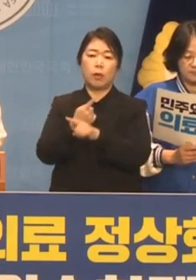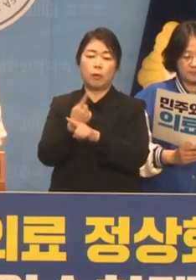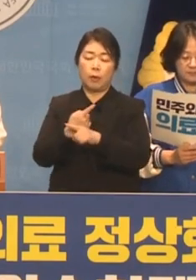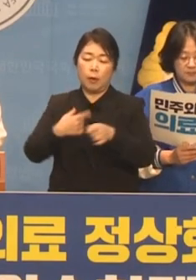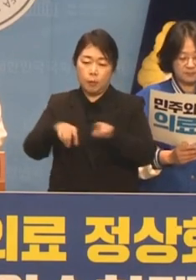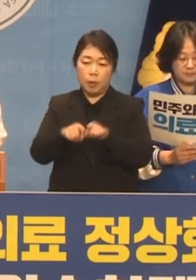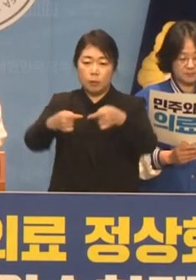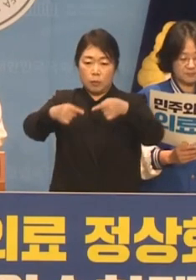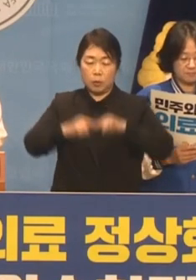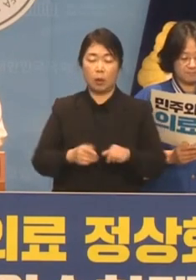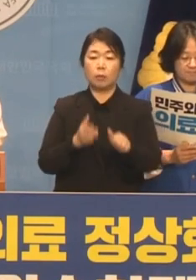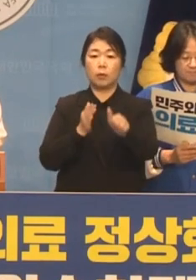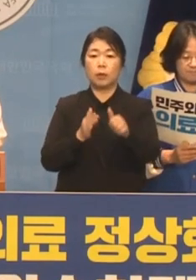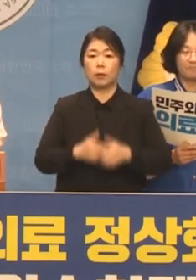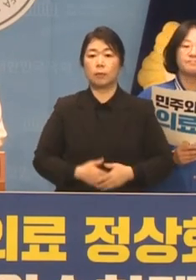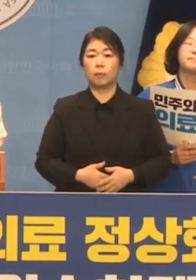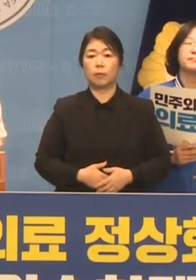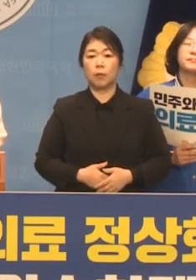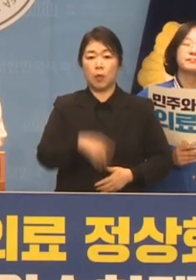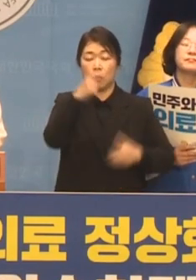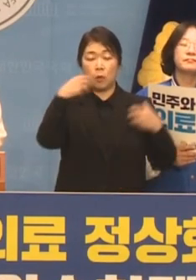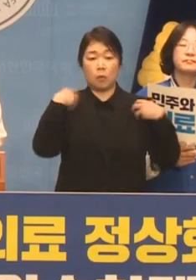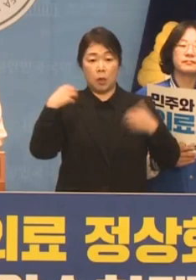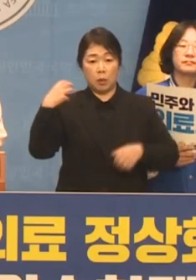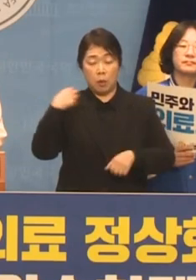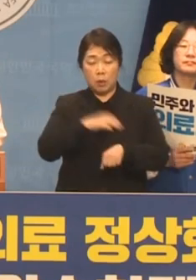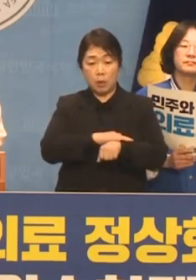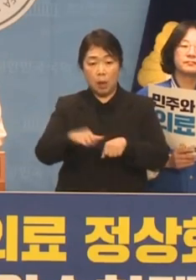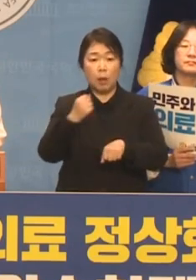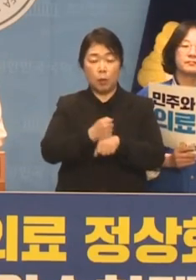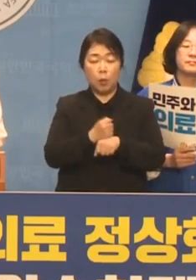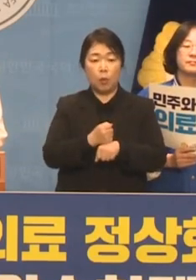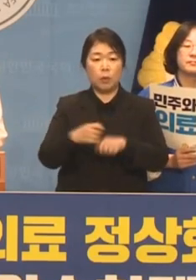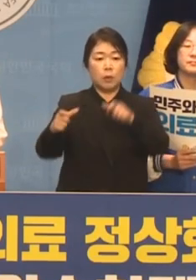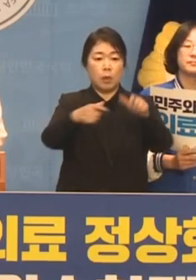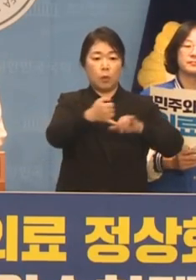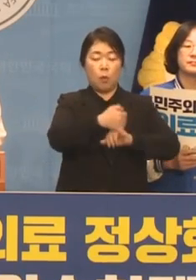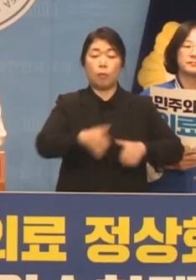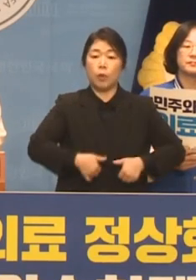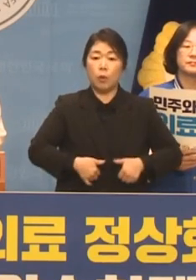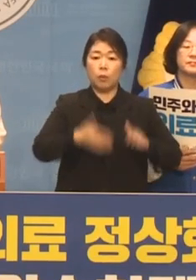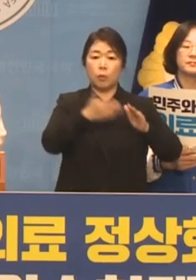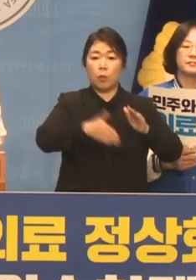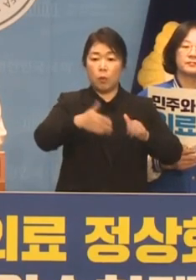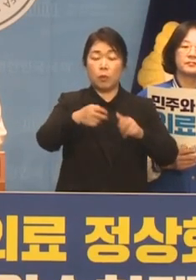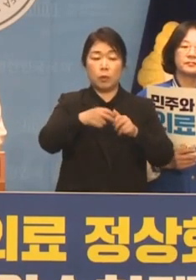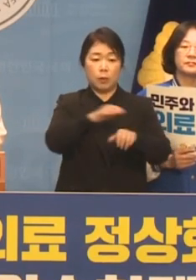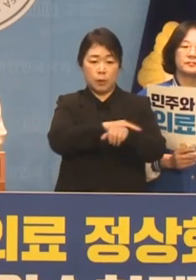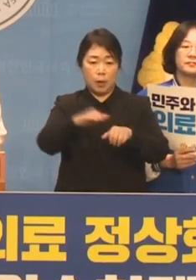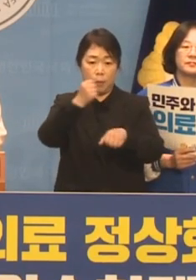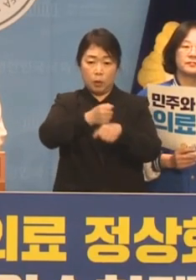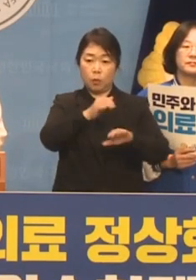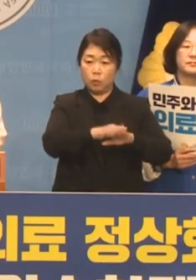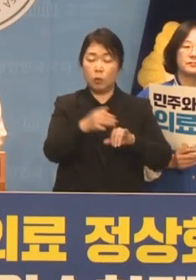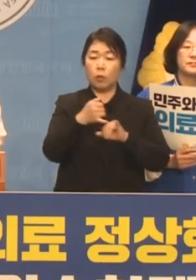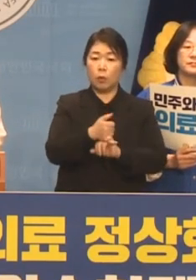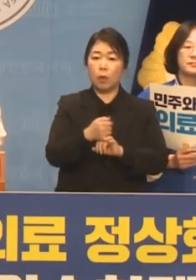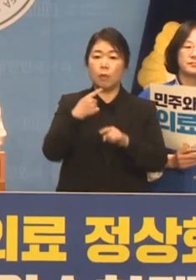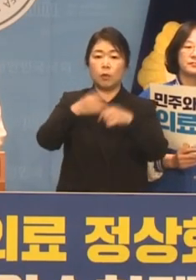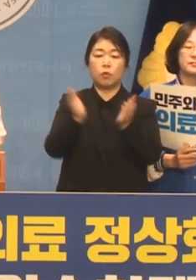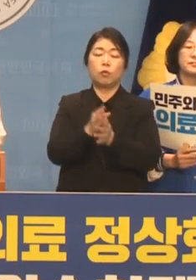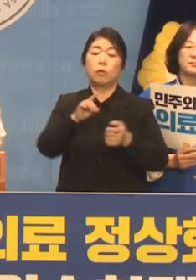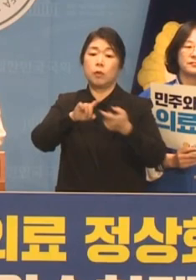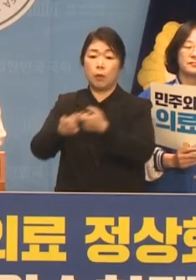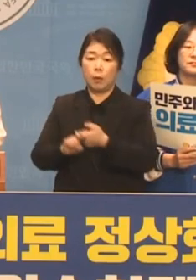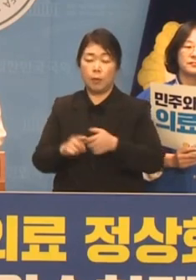동참하십시오 정부가 제 역할을 다하고 지역 필수 의료 공공의료가 바로설 수 있도록 더불어민주